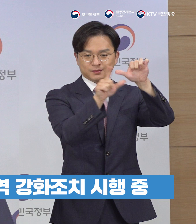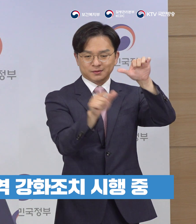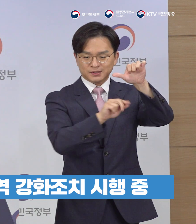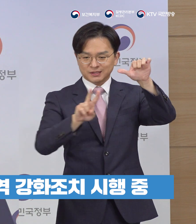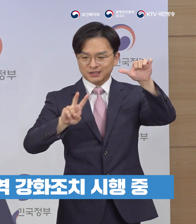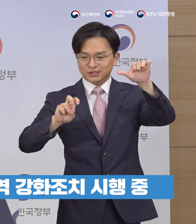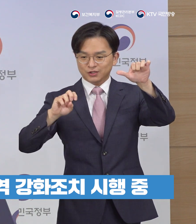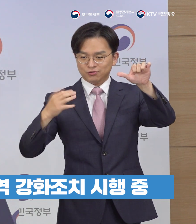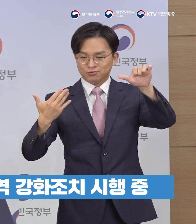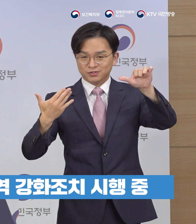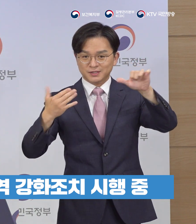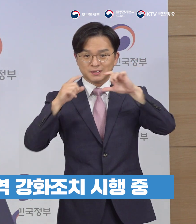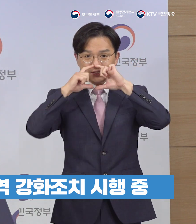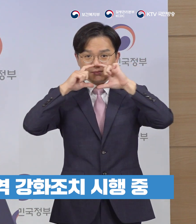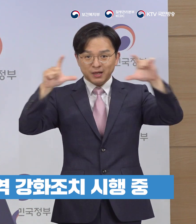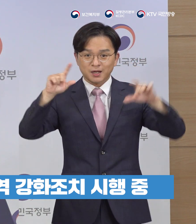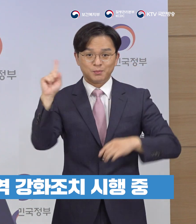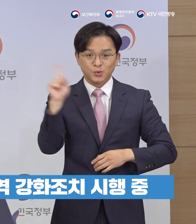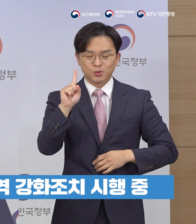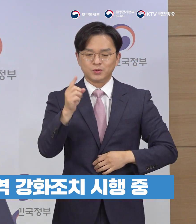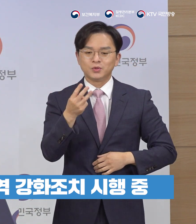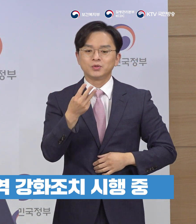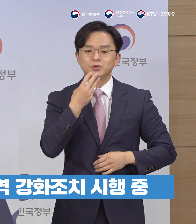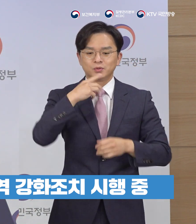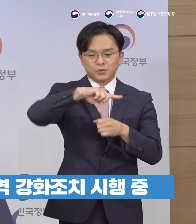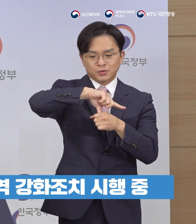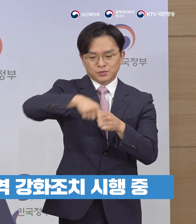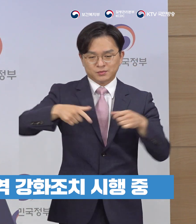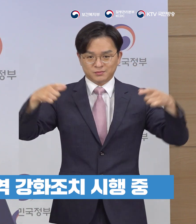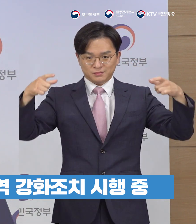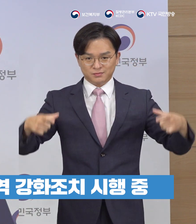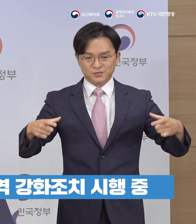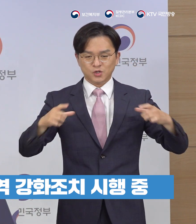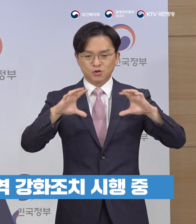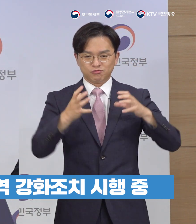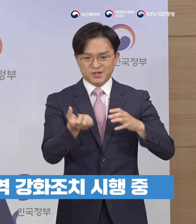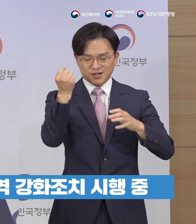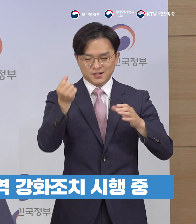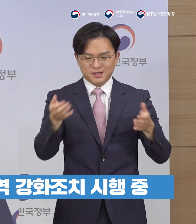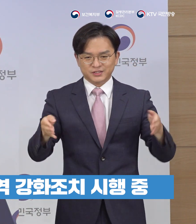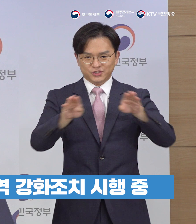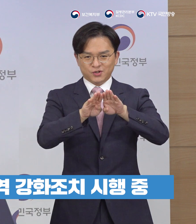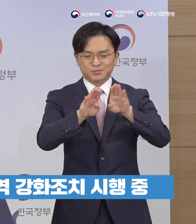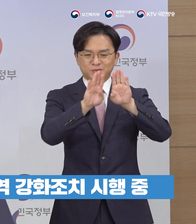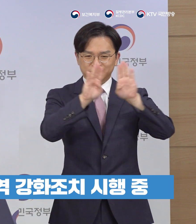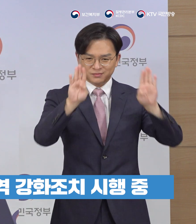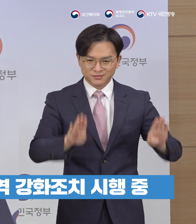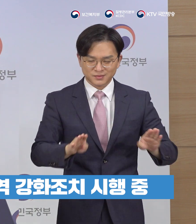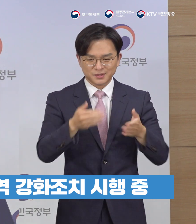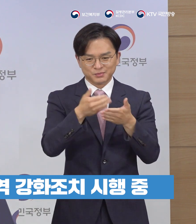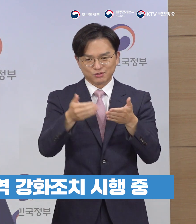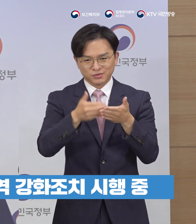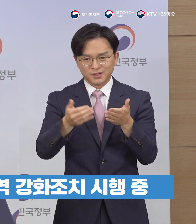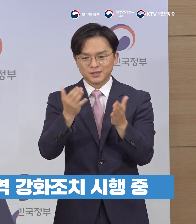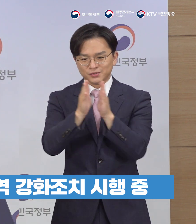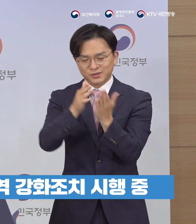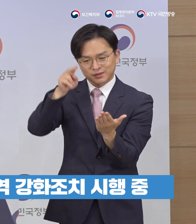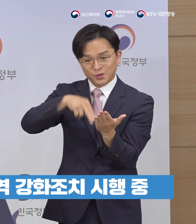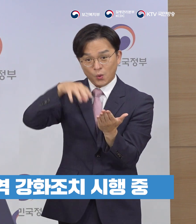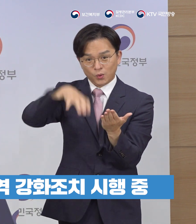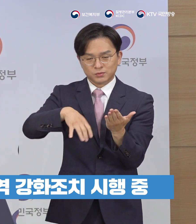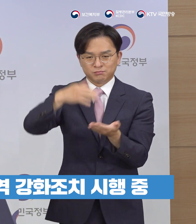정부는 지난 5월 29일부터 수도권의 감염 확산에 대응하여 수도권에 소재한 도서관, 미술관